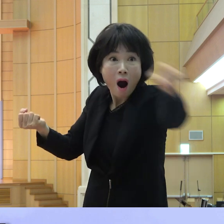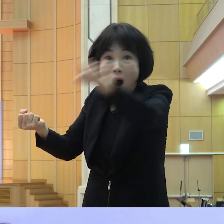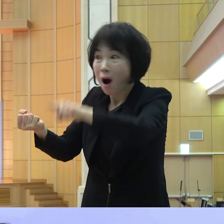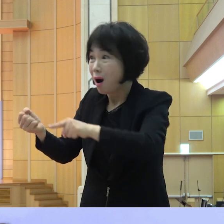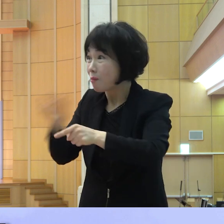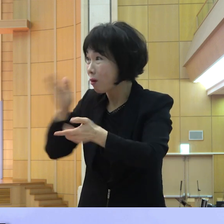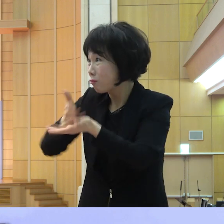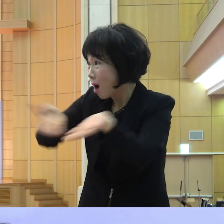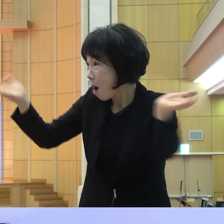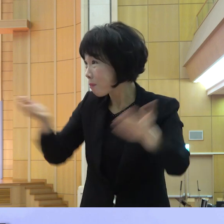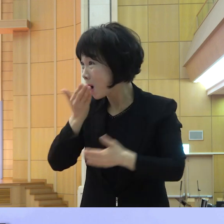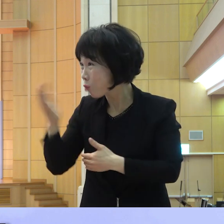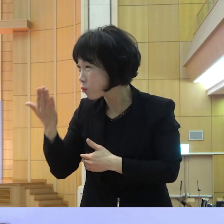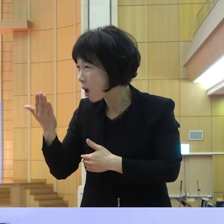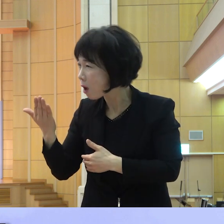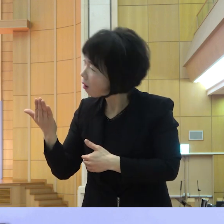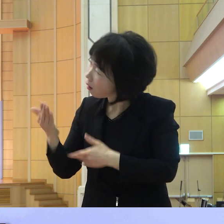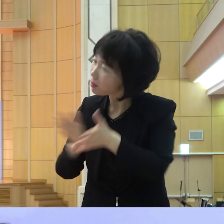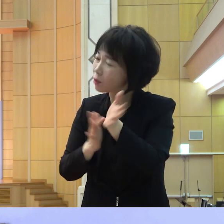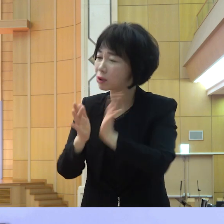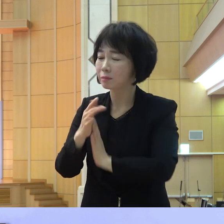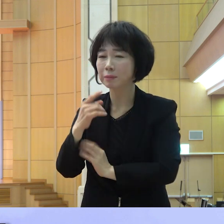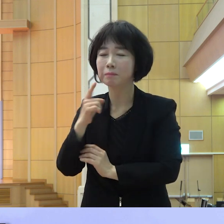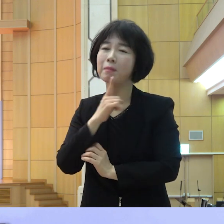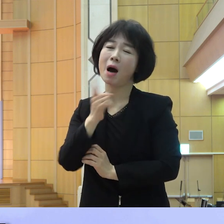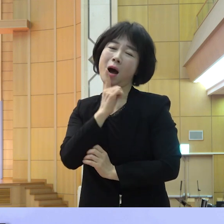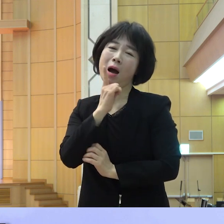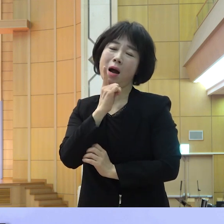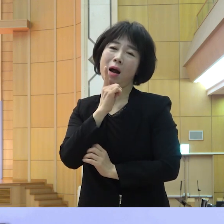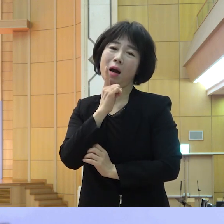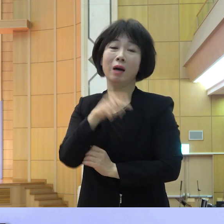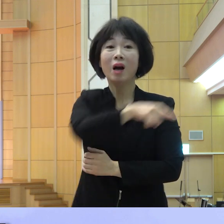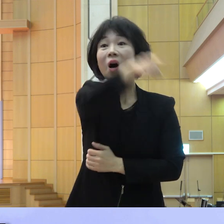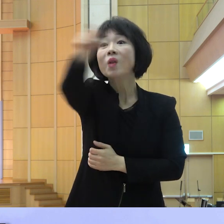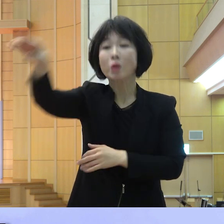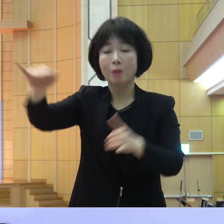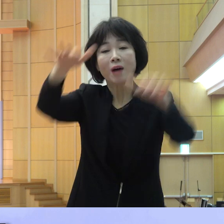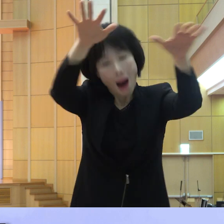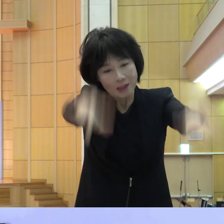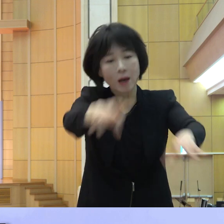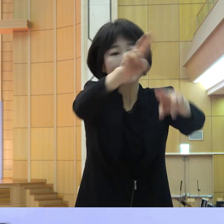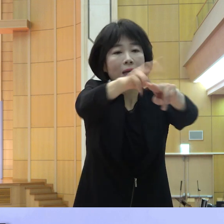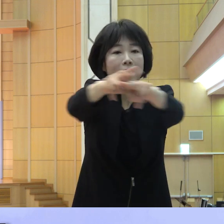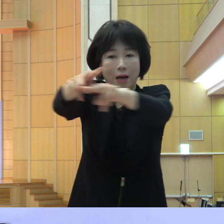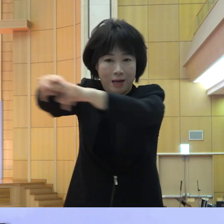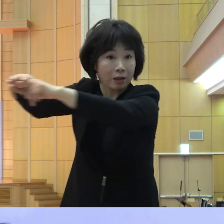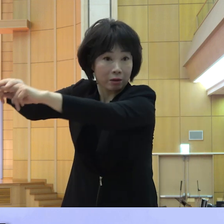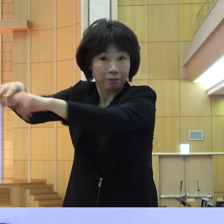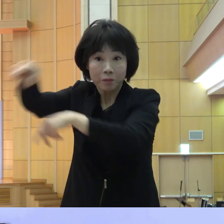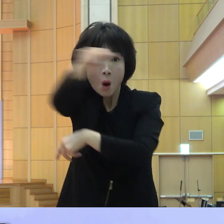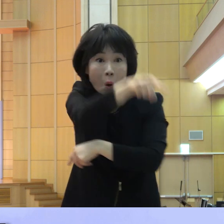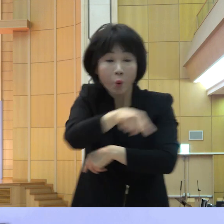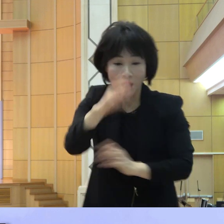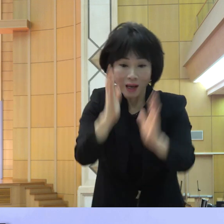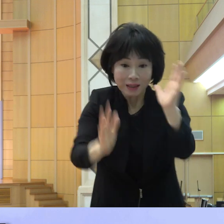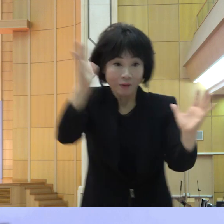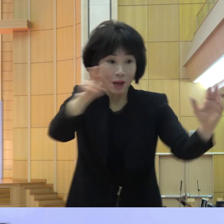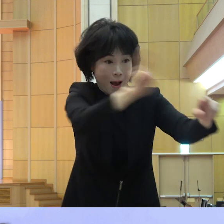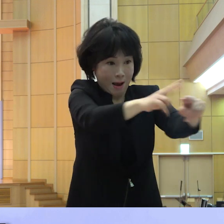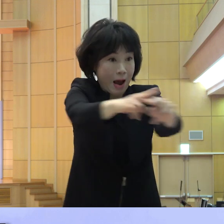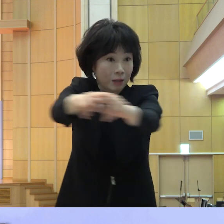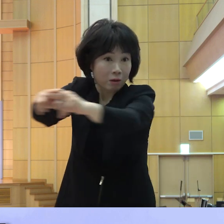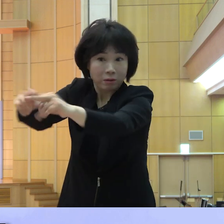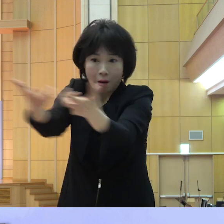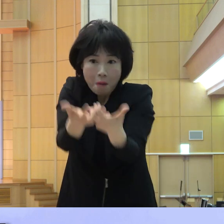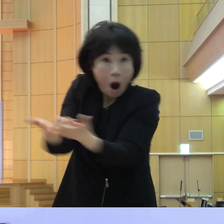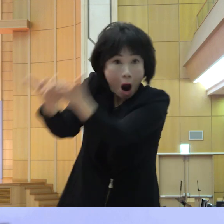얼마나 되겠삼나이까. 예수께서 가라사대 이 사람들로 앉게 하라 하신대 그곳에 잔디가 많은지라